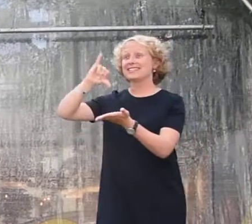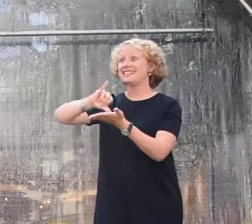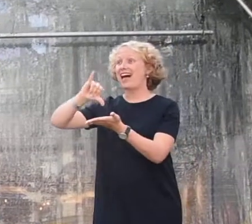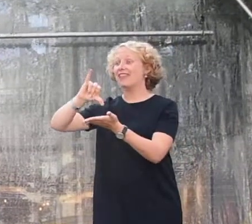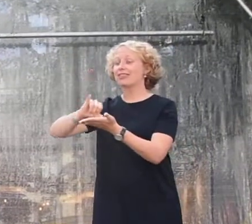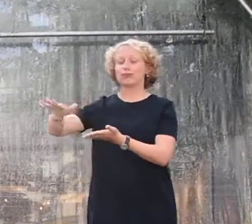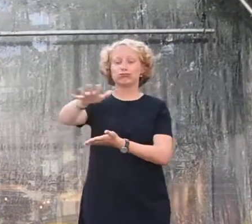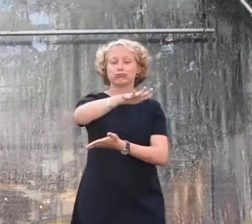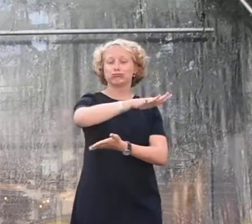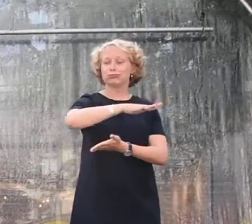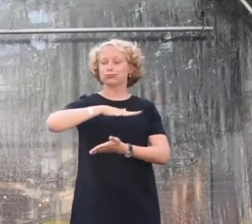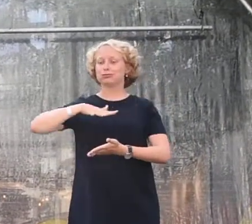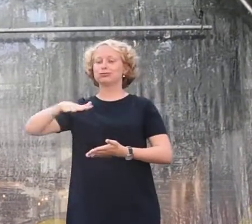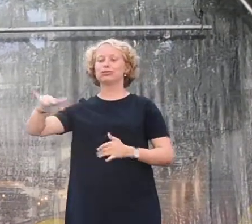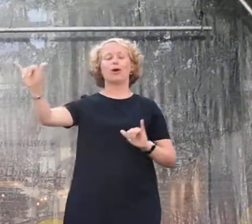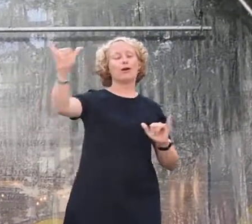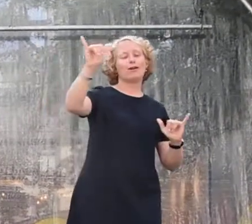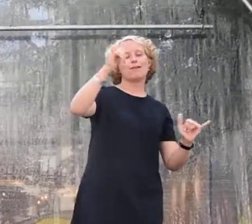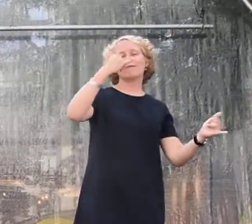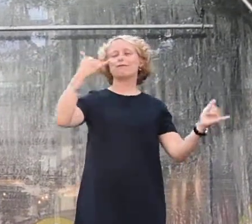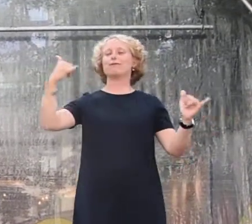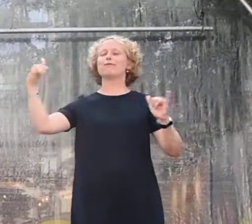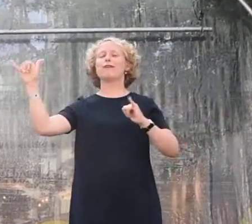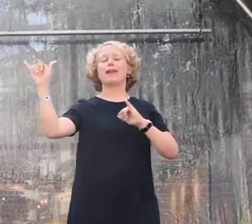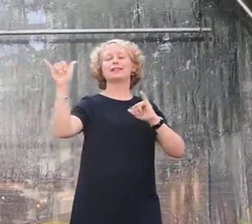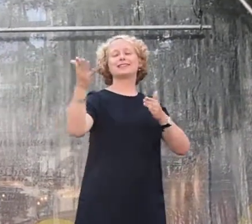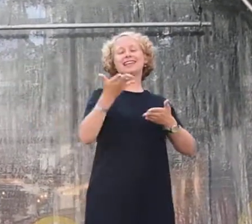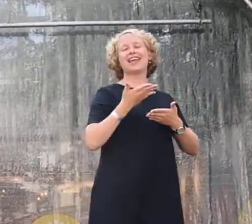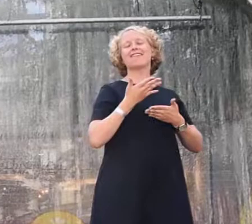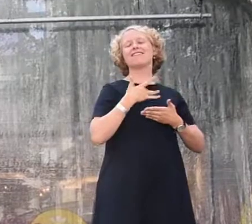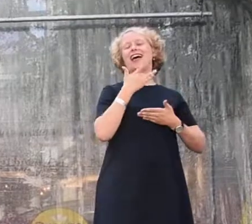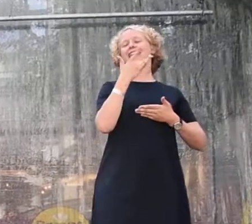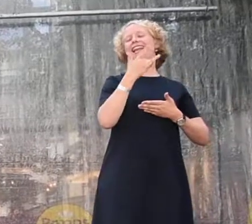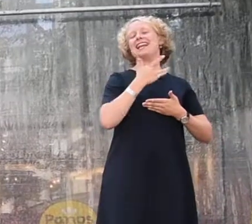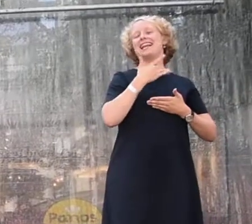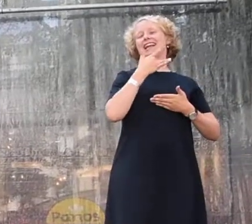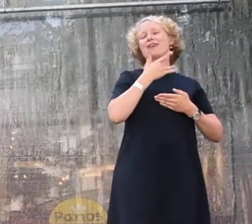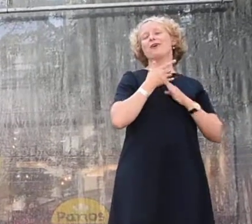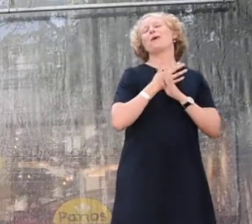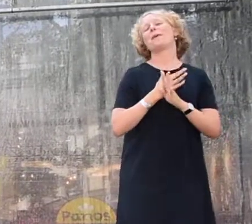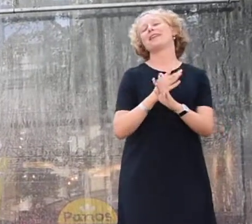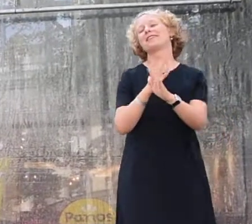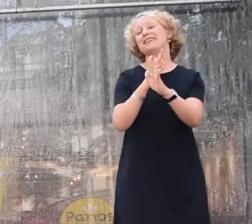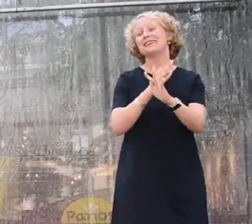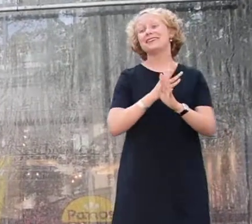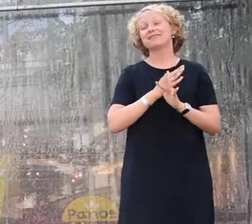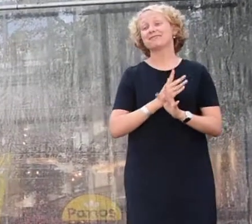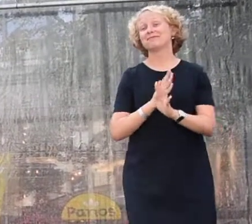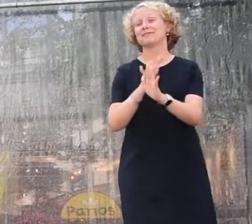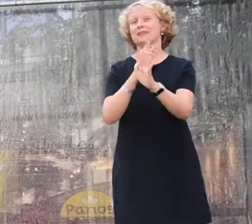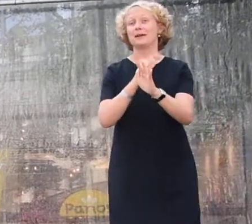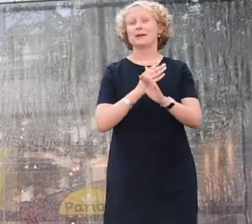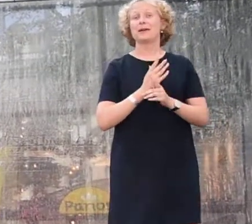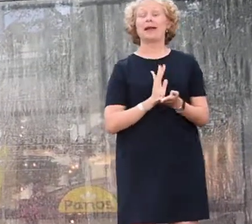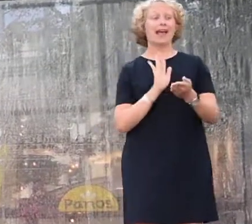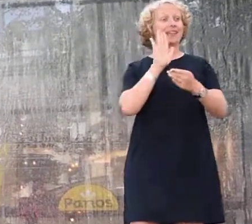Nachten in Montevideo, bij liefde en romantiek.